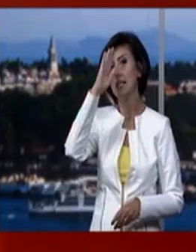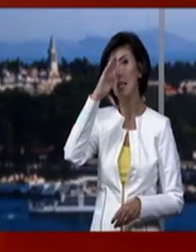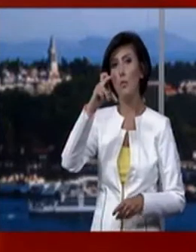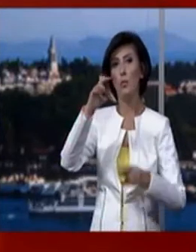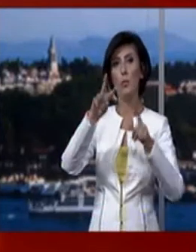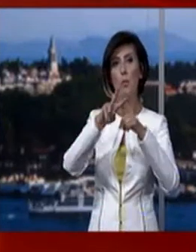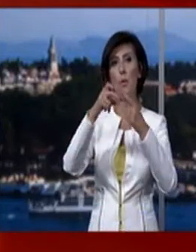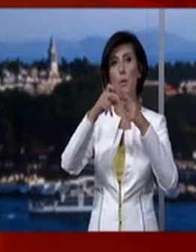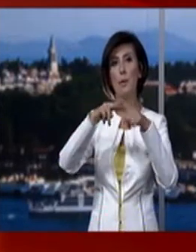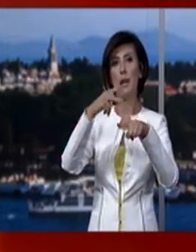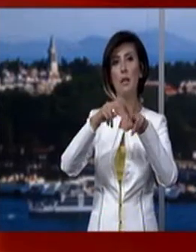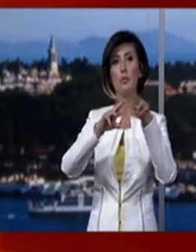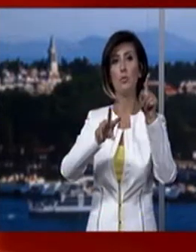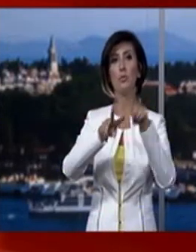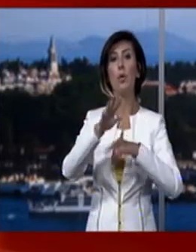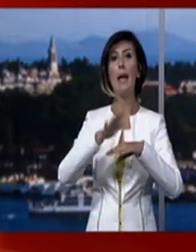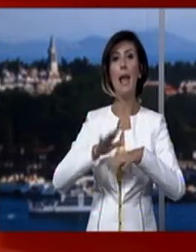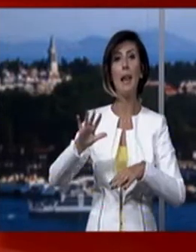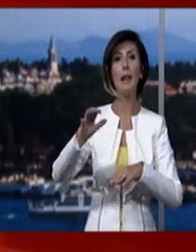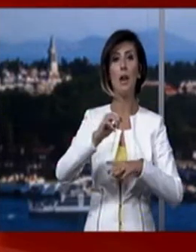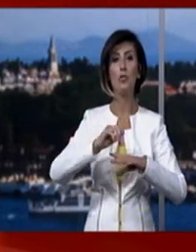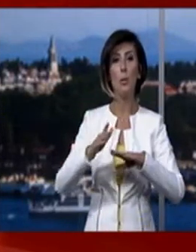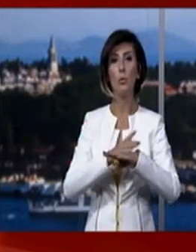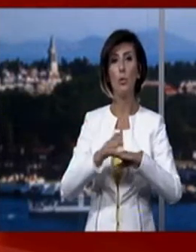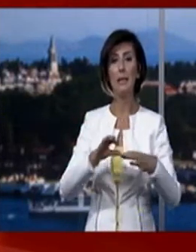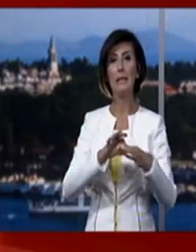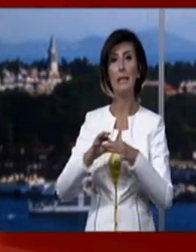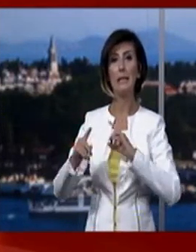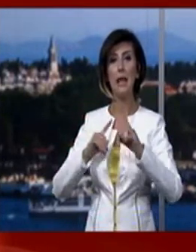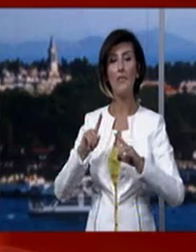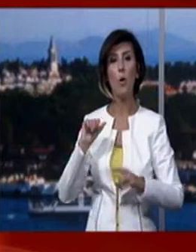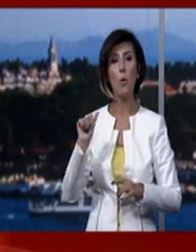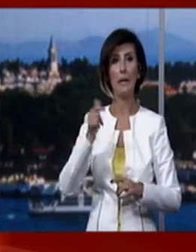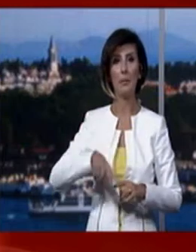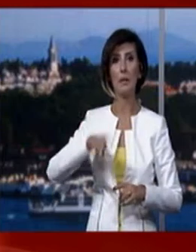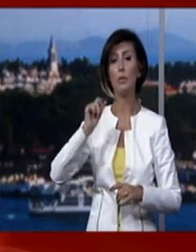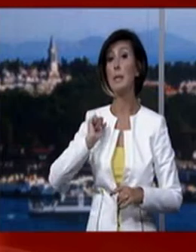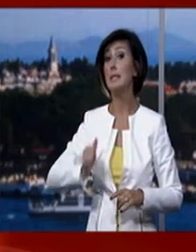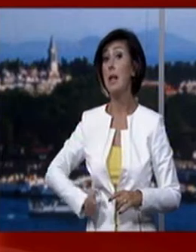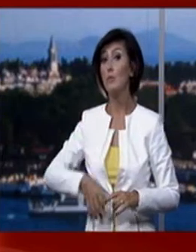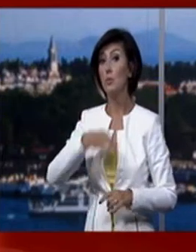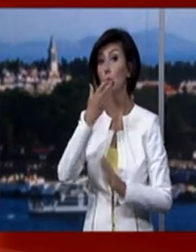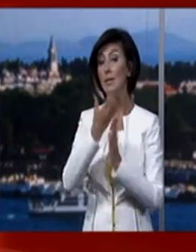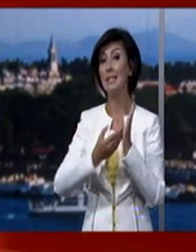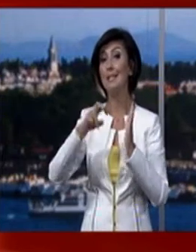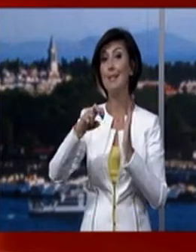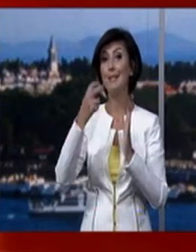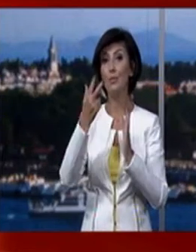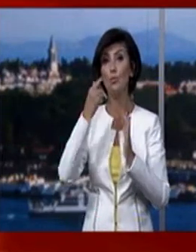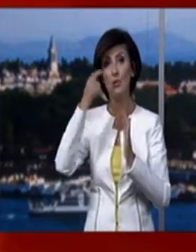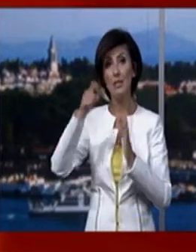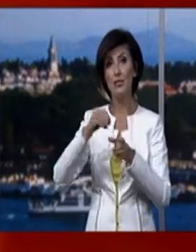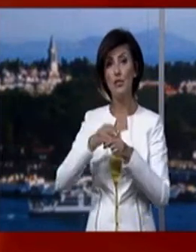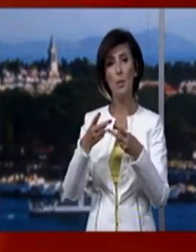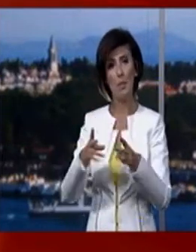İstanbul Poyrazköy'de ele geçen mühimmatla ilgili davada kritik gün bugün. Savcı mütalasında 83 sanık için